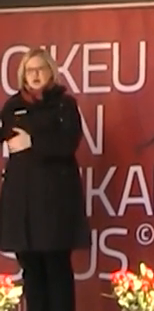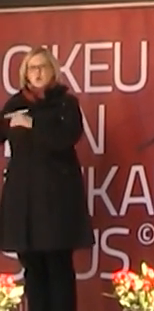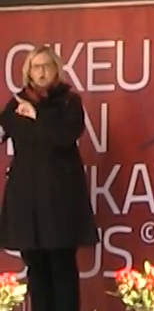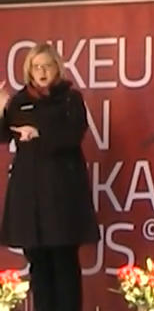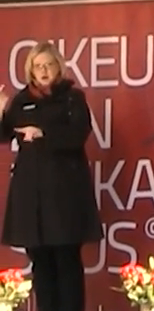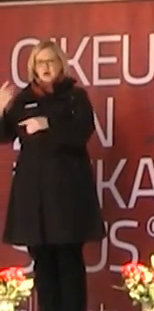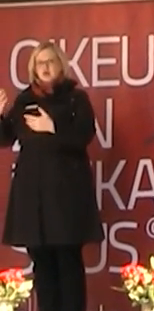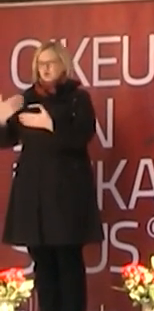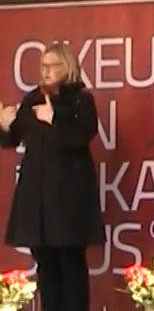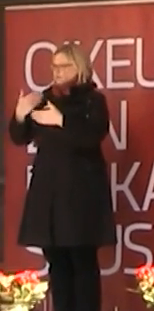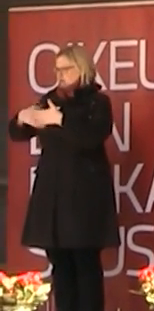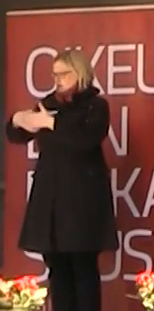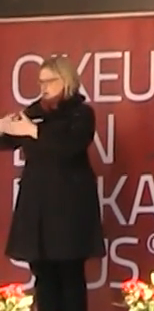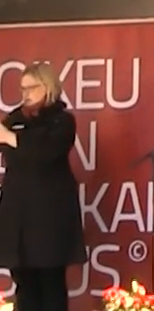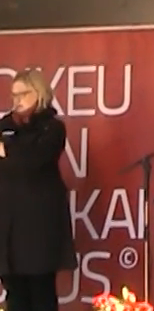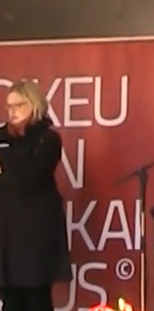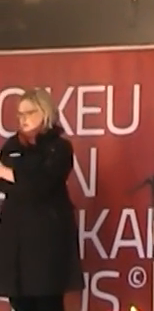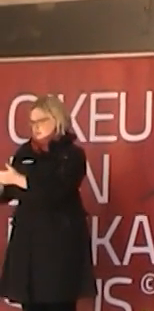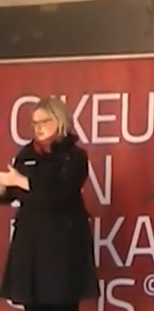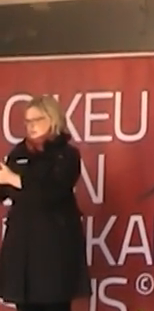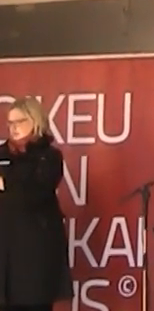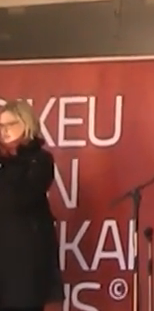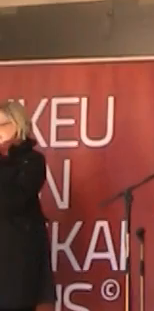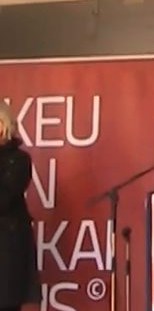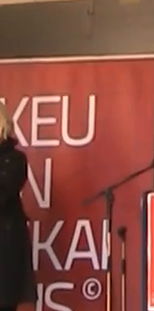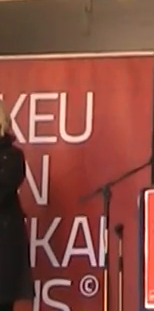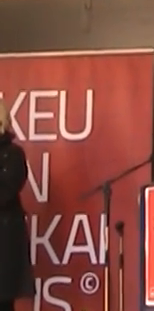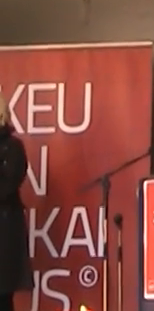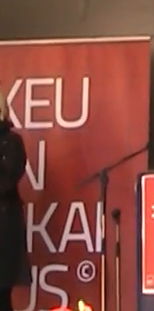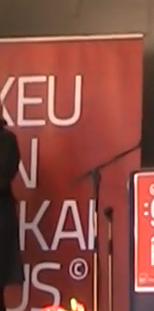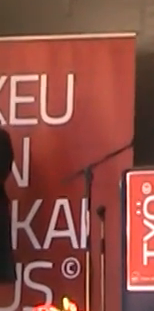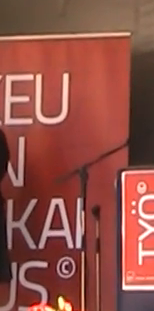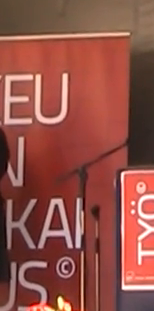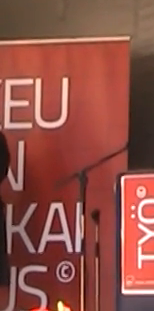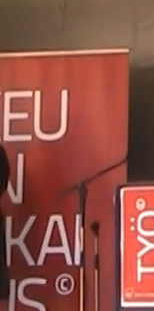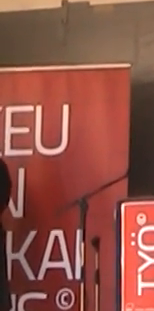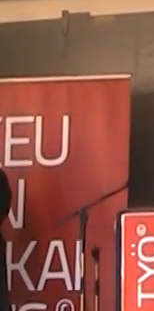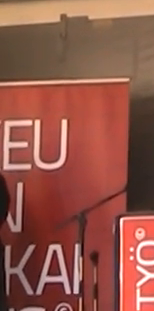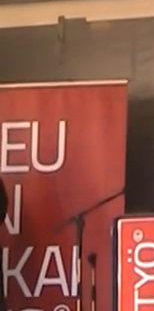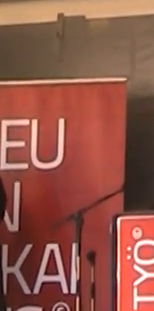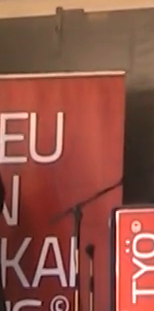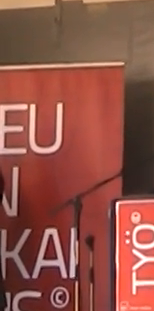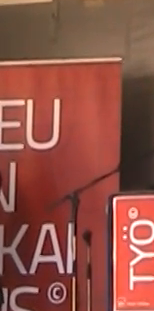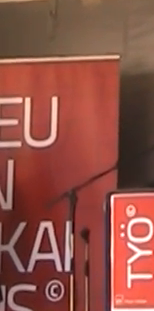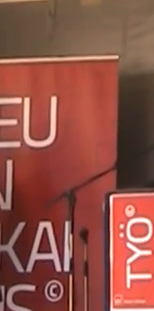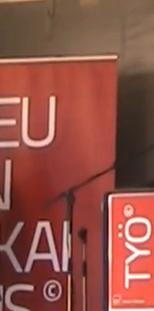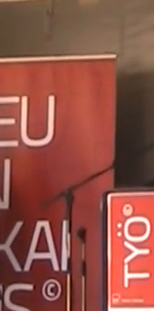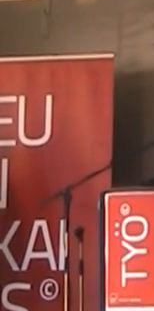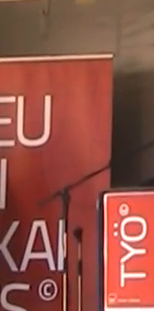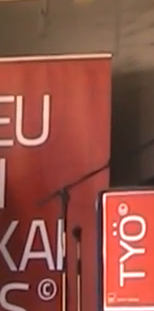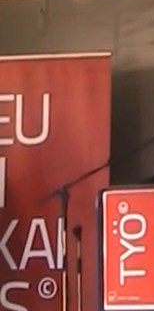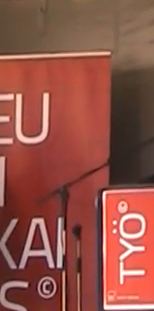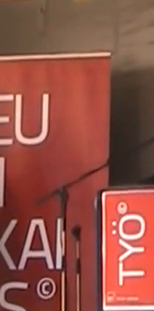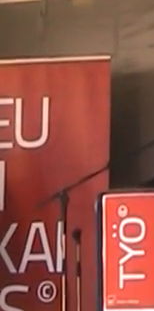ovat nyt hyvässä vauhdissa ja siihen on sijoitettu myöskin merkittävä määrä, yli 100 miljoonaa yhteensä